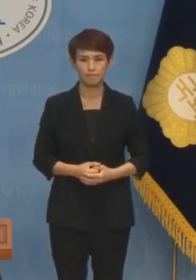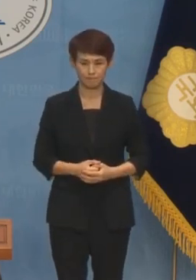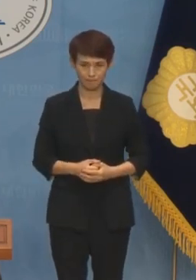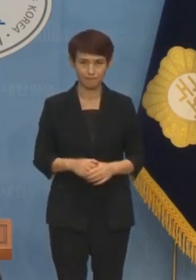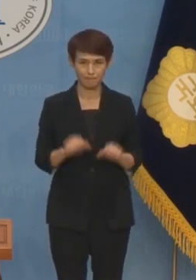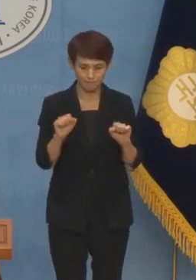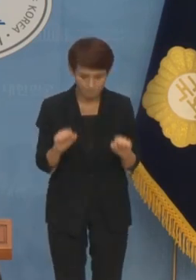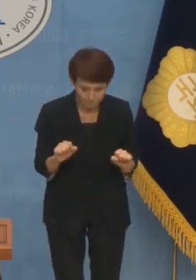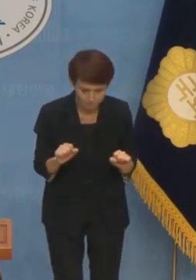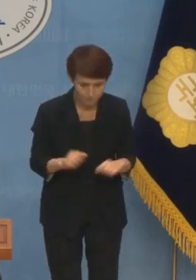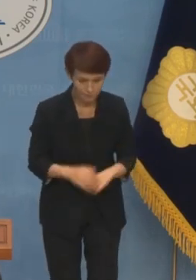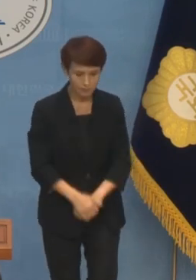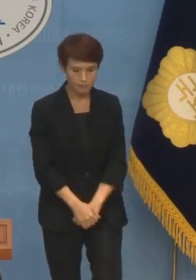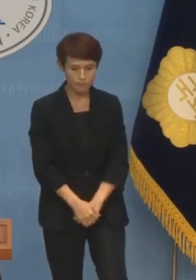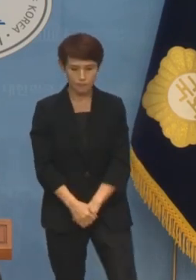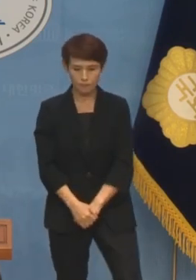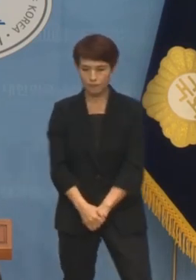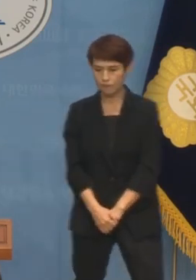이상입니다.